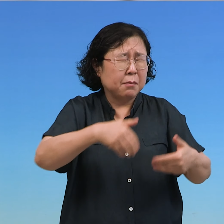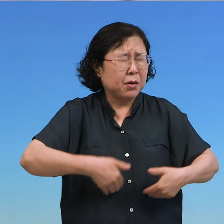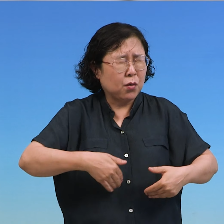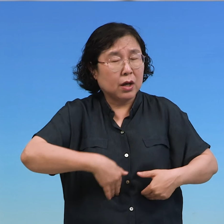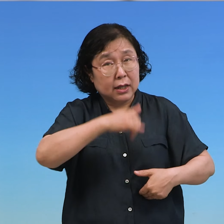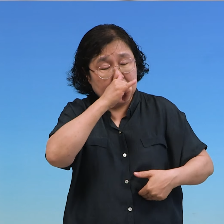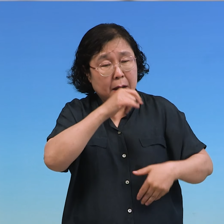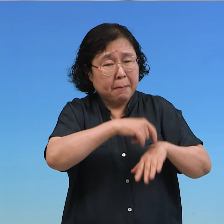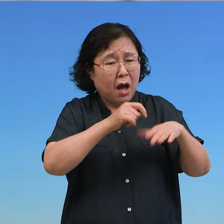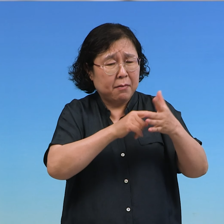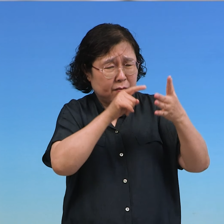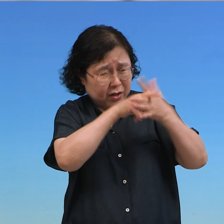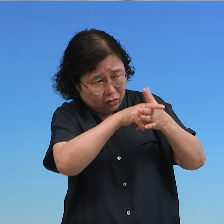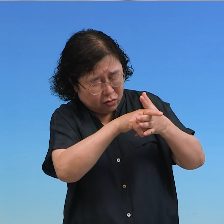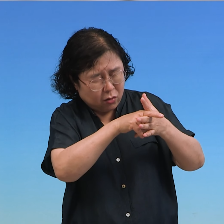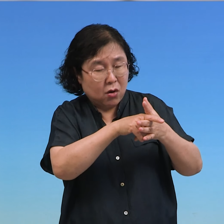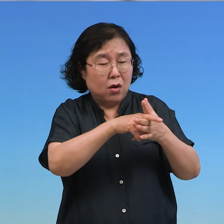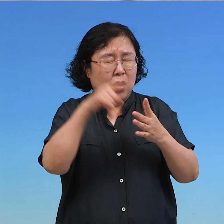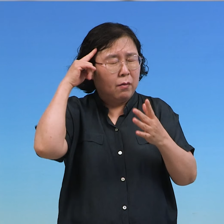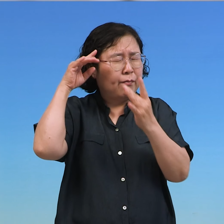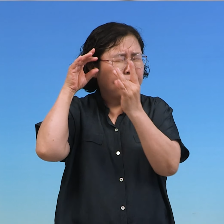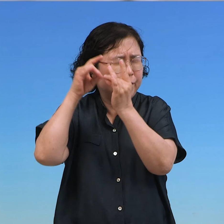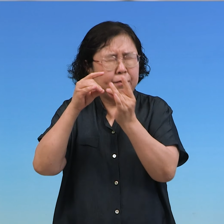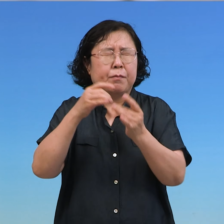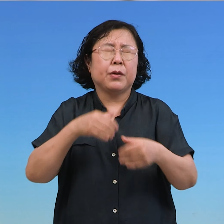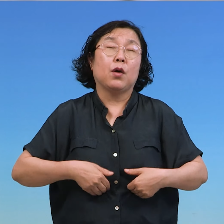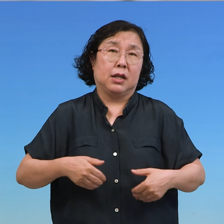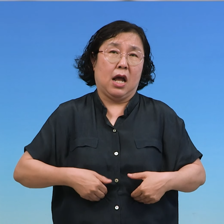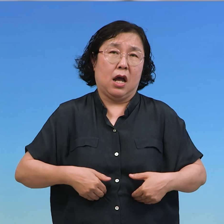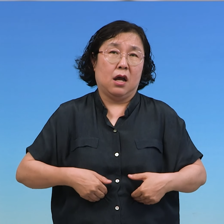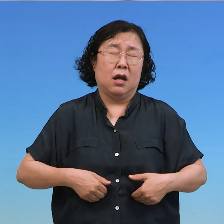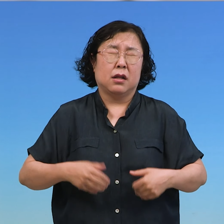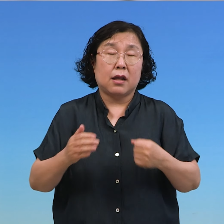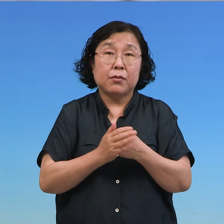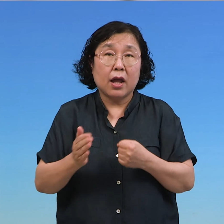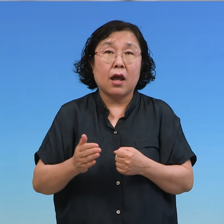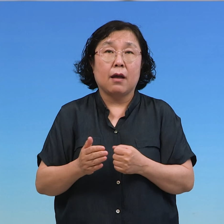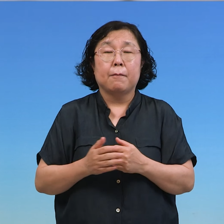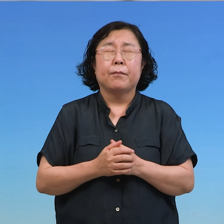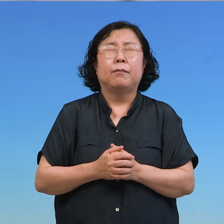제가 오늘 이 말씀을 준비하다가 불쑥 그 생각이 또 오른 거예요 요와 라파